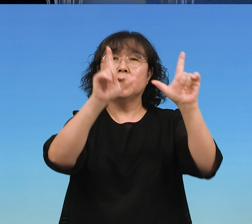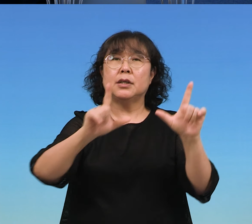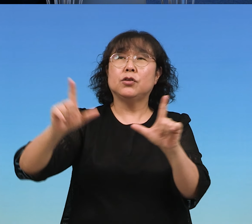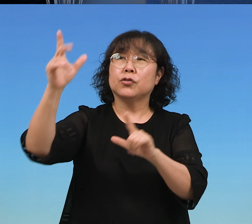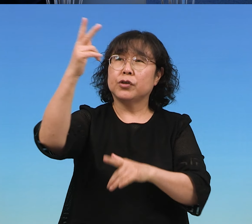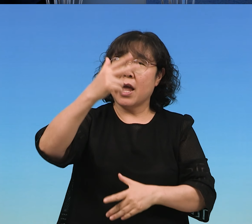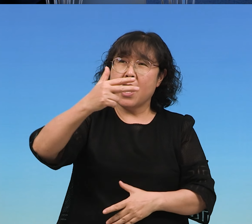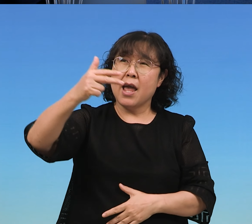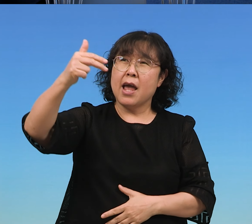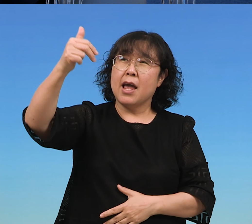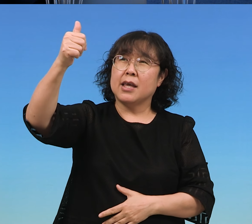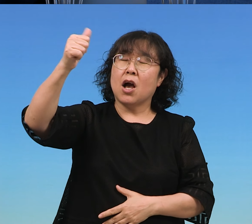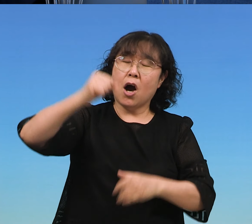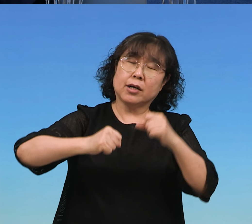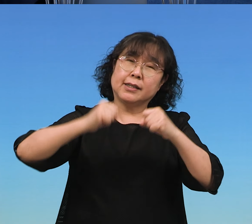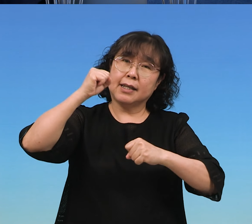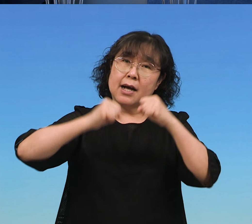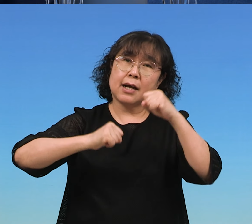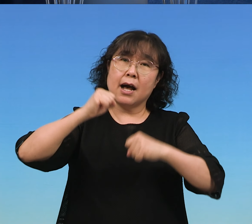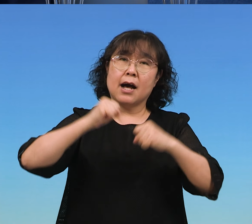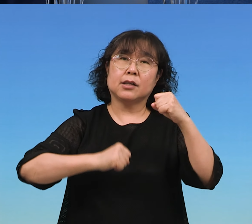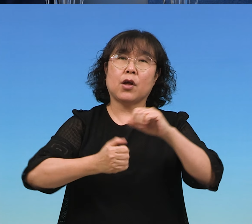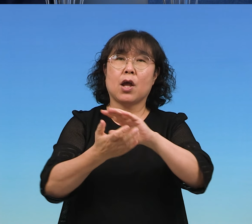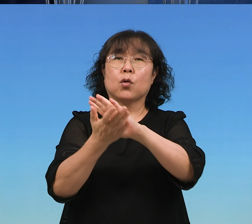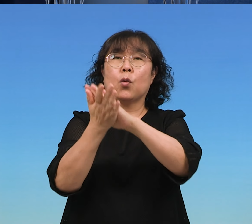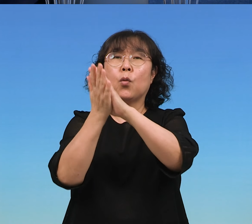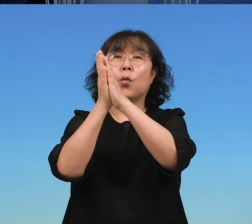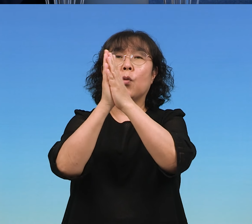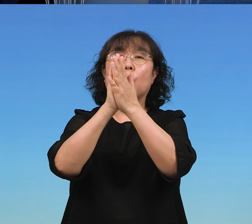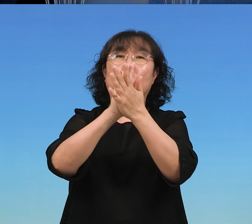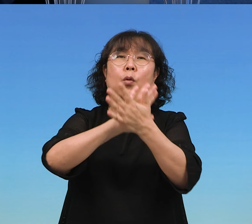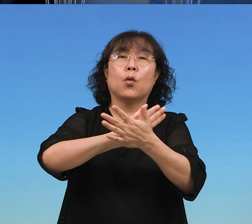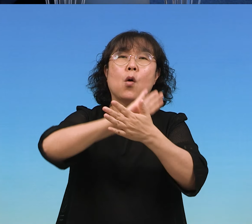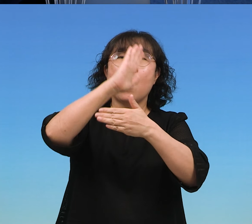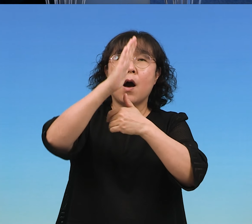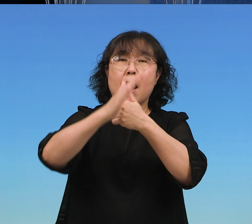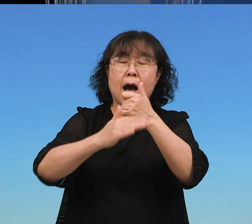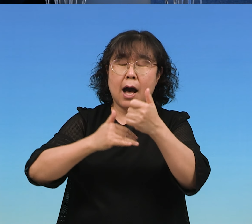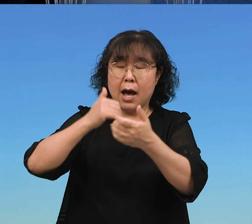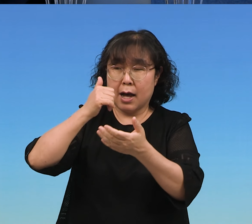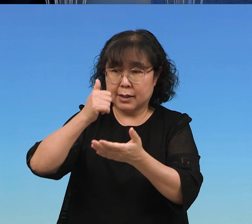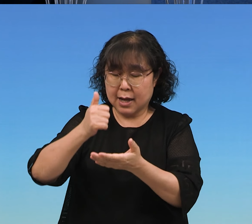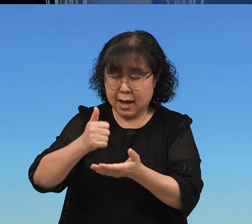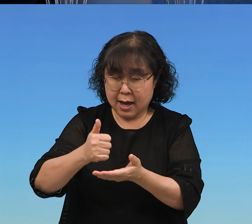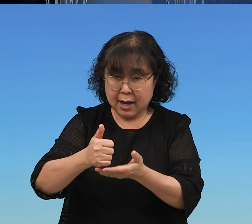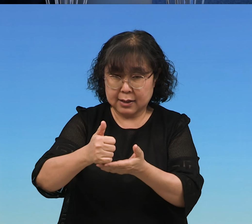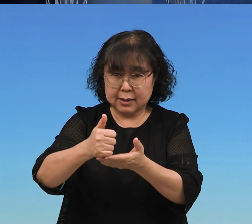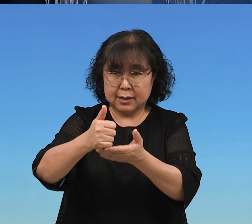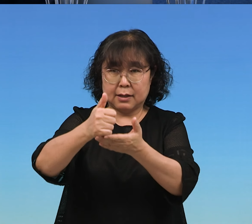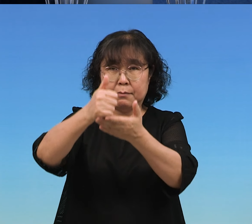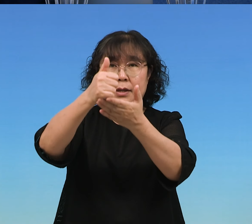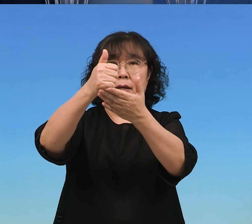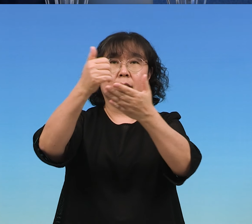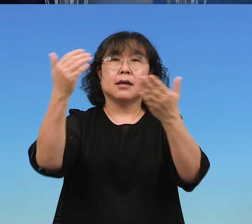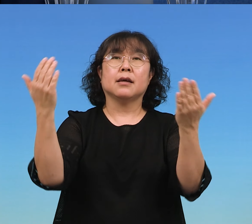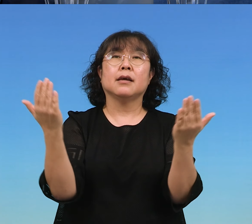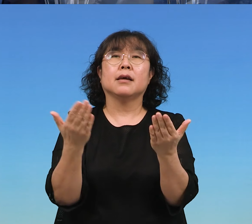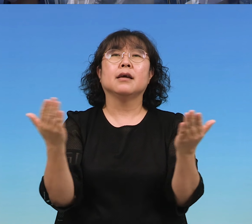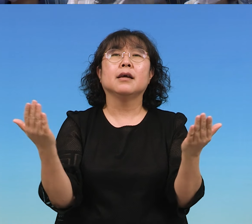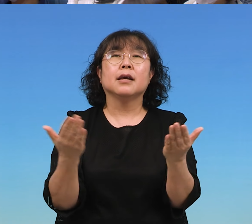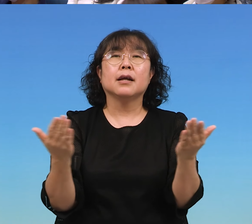주의 역사가 되고, 주의 역사가 되고, 하나님이 일하기